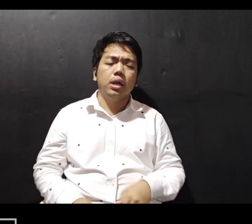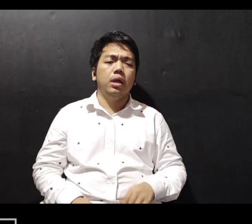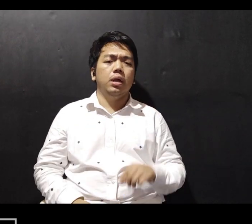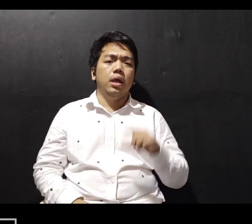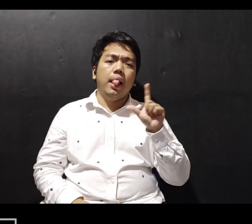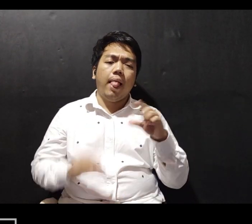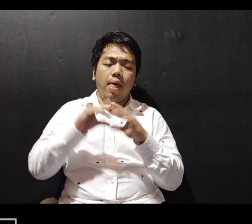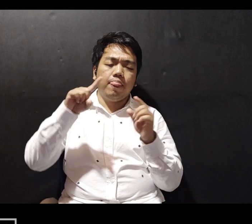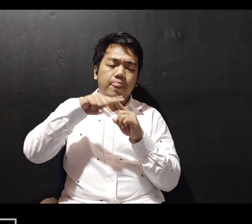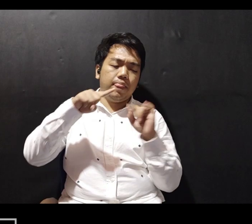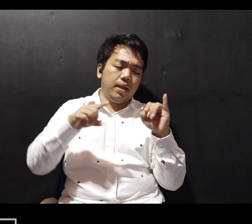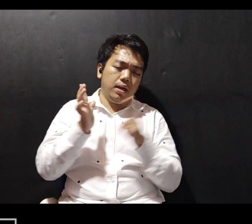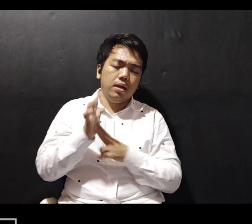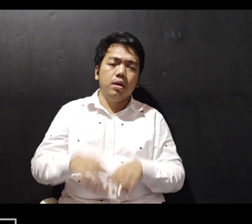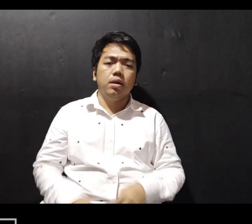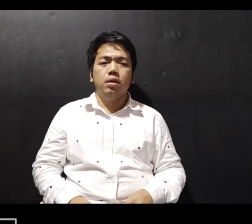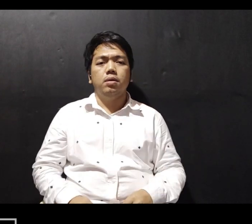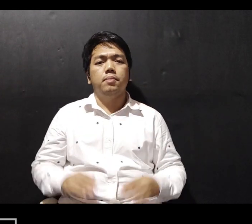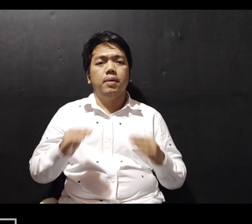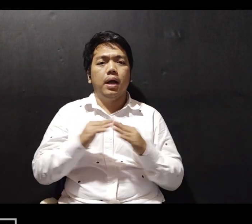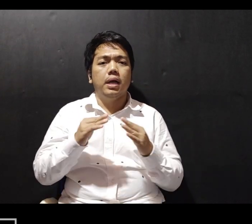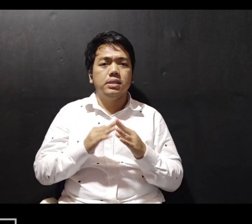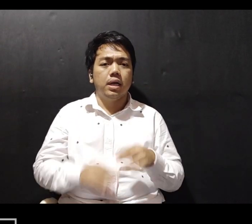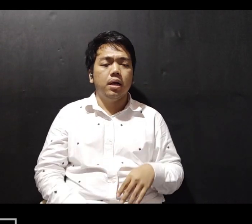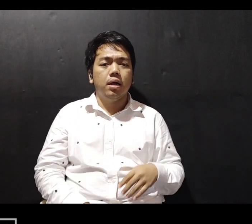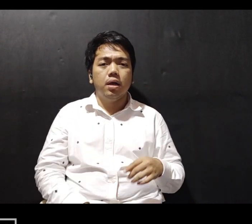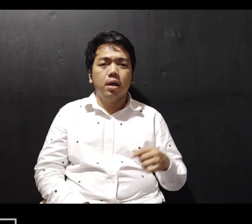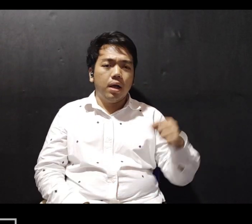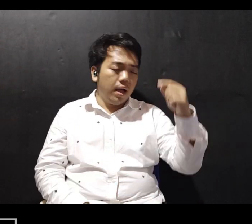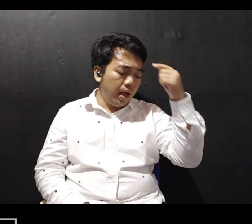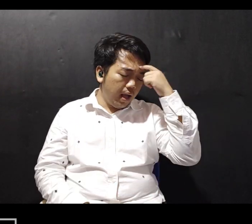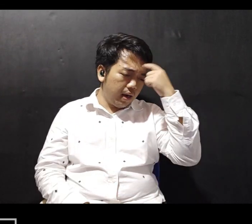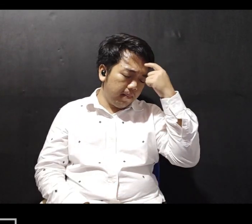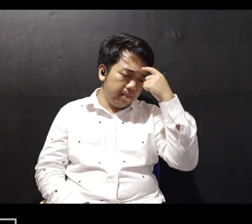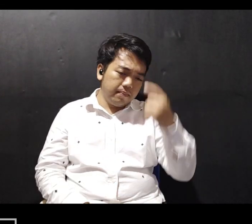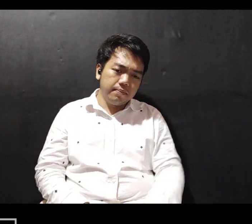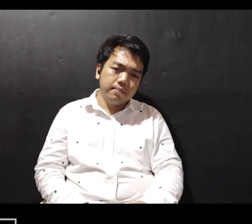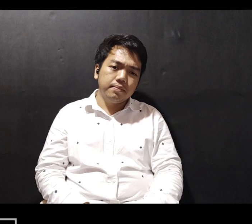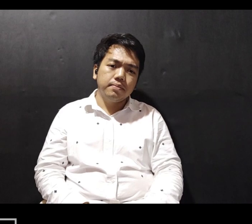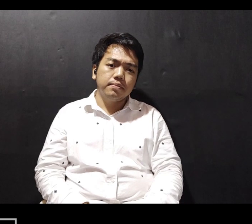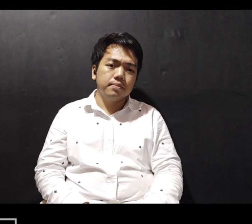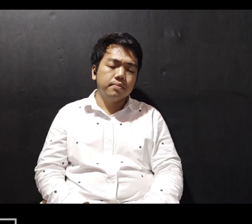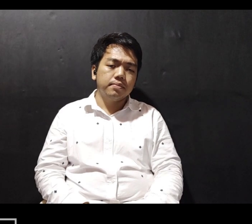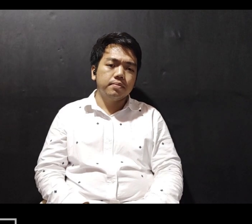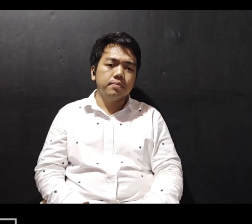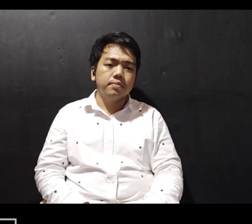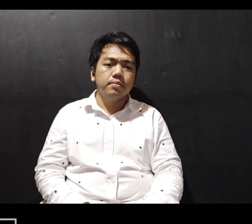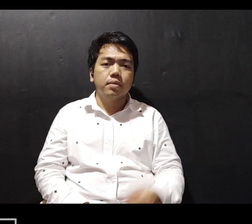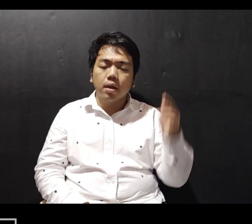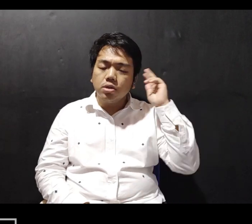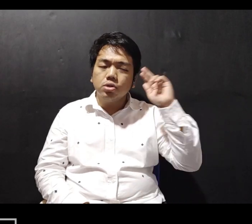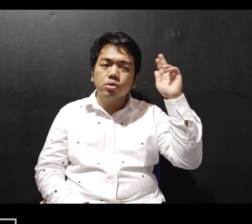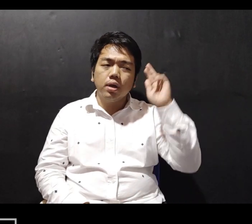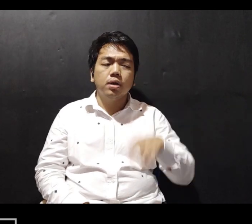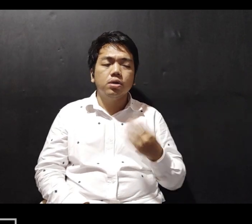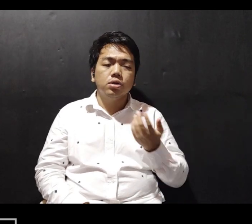Latin, bahasa Kreta, dan bahkan bahasa Arab. Saudara, Tuhan telah mengatur semuanya jika kita izinkan